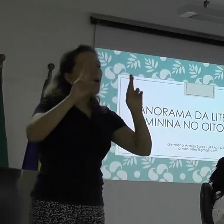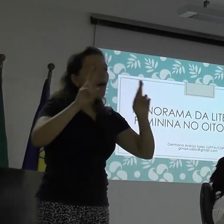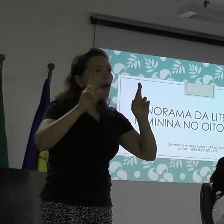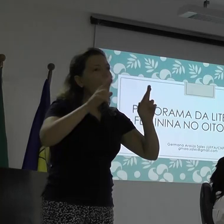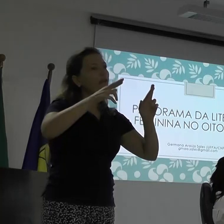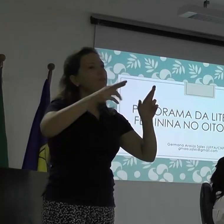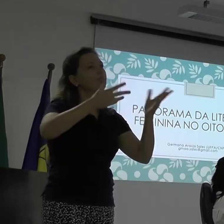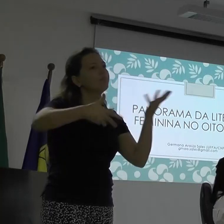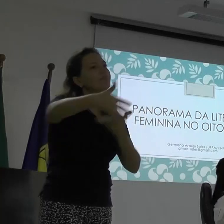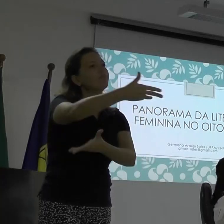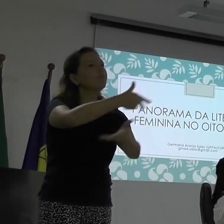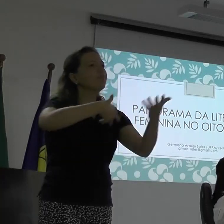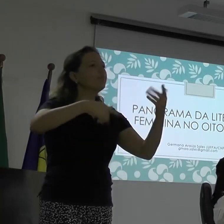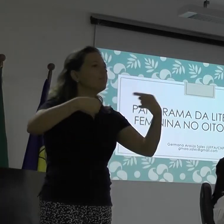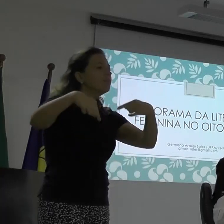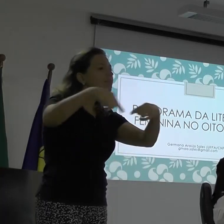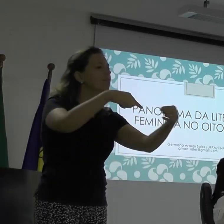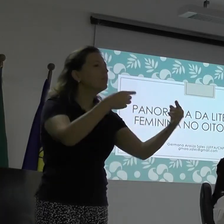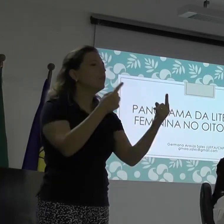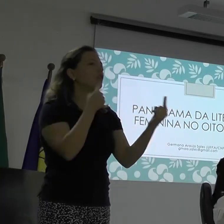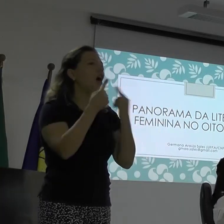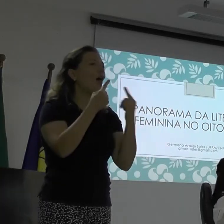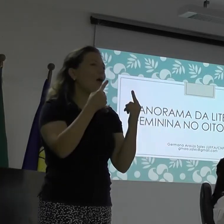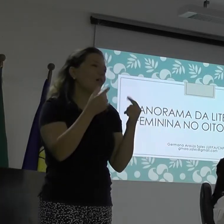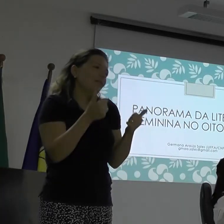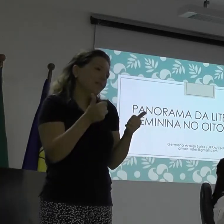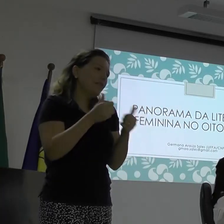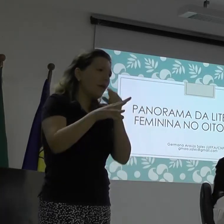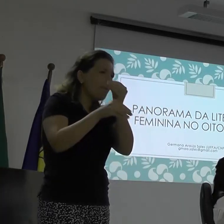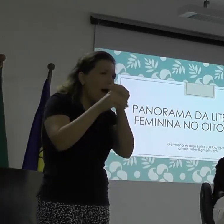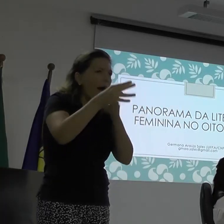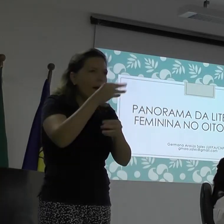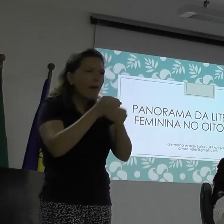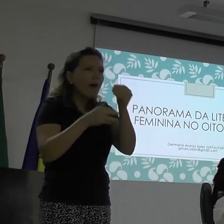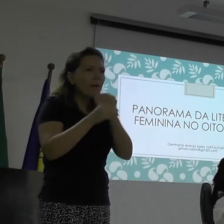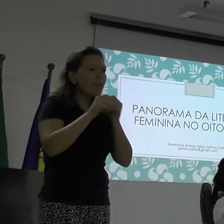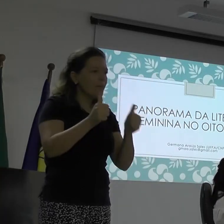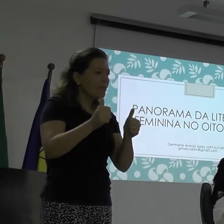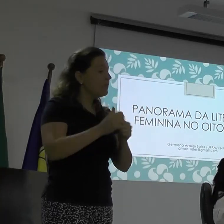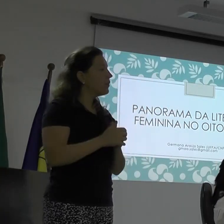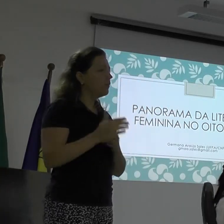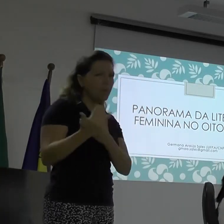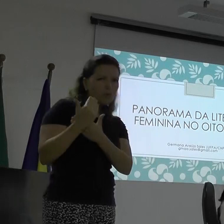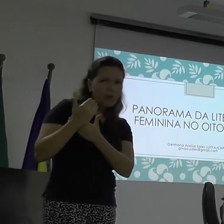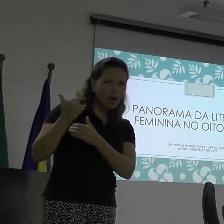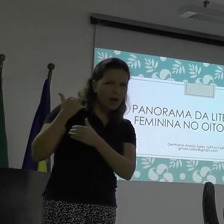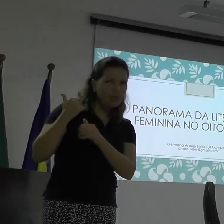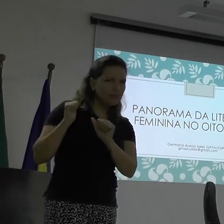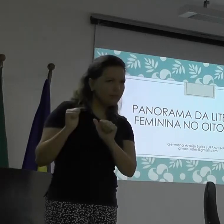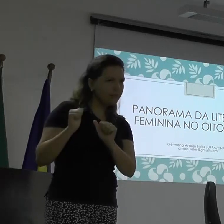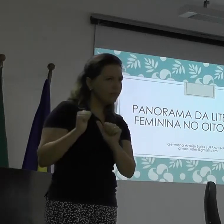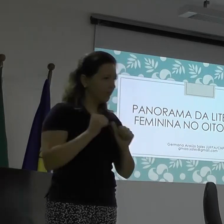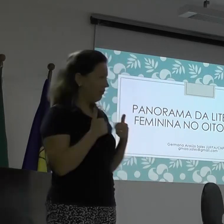em alguma coisa, tá? Como é que vai fazer? É você que vai me ajudar?